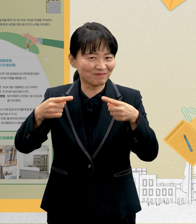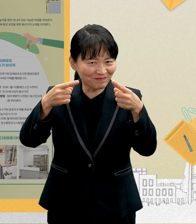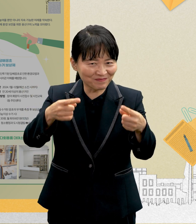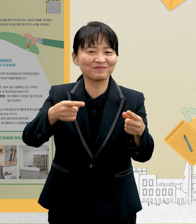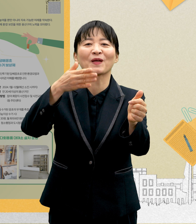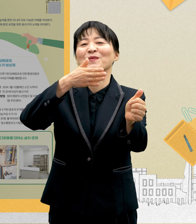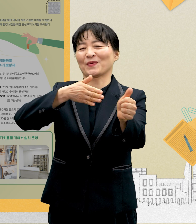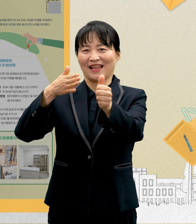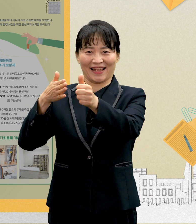사업에 동참해보세요.